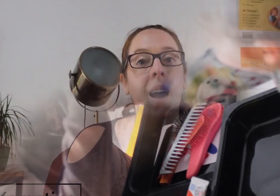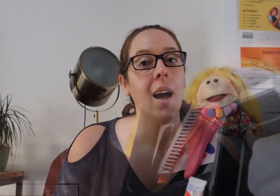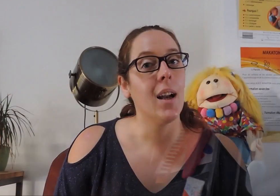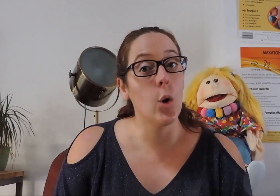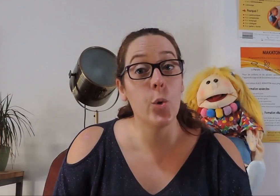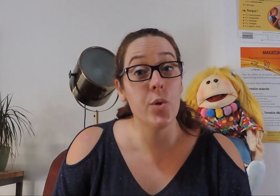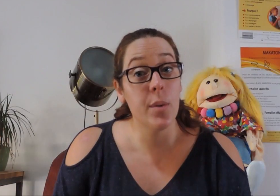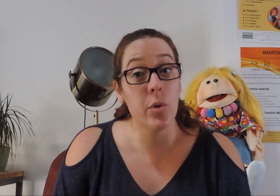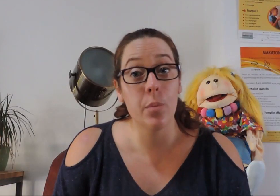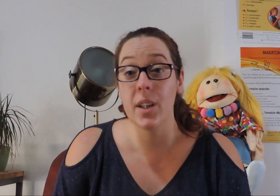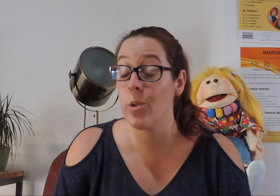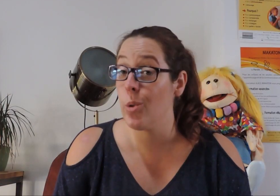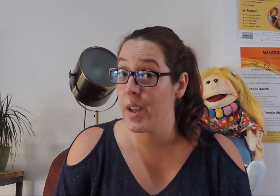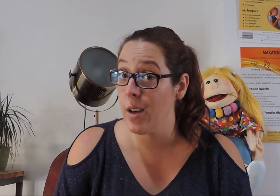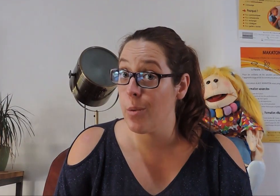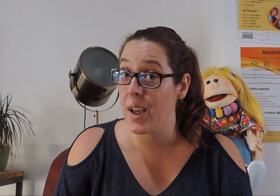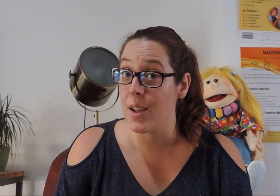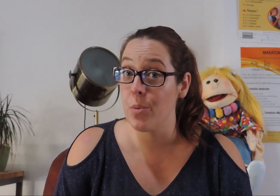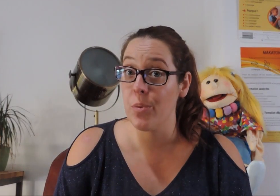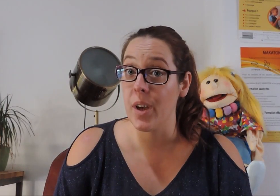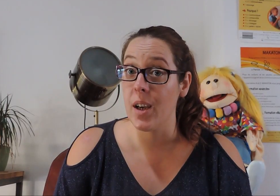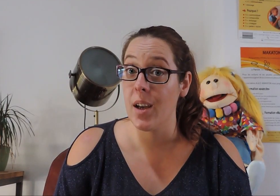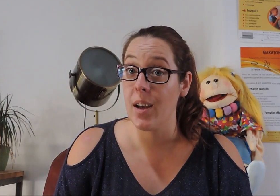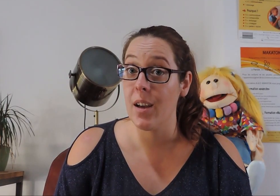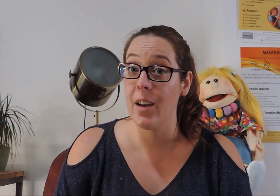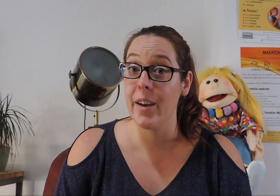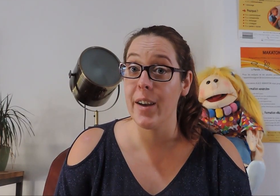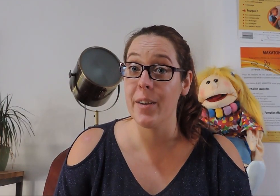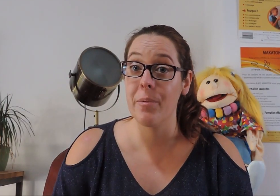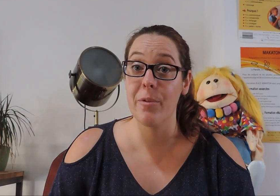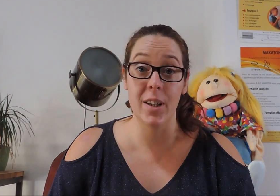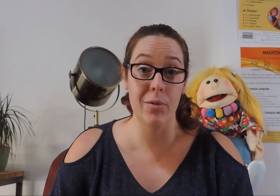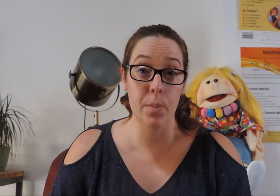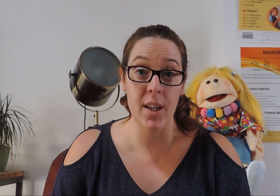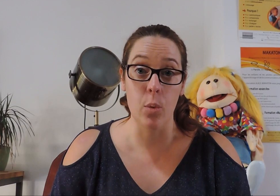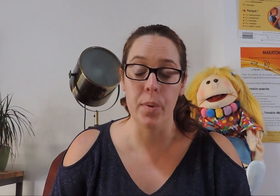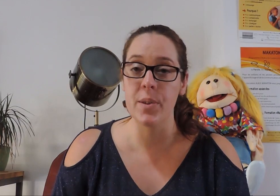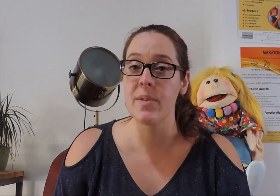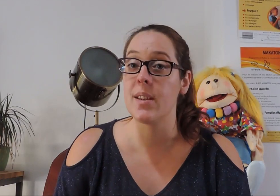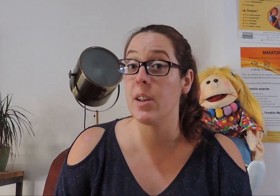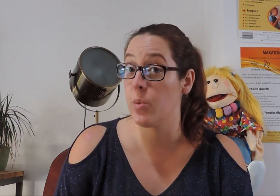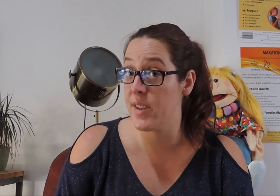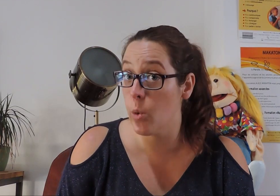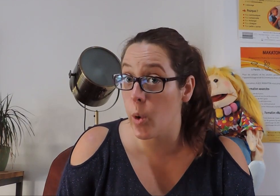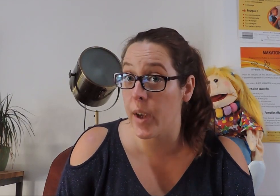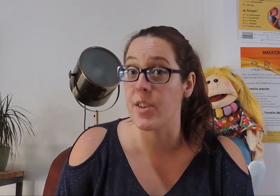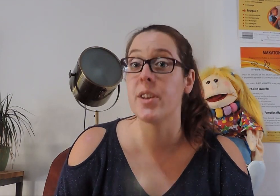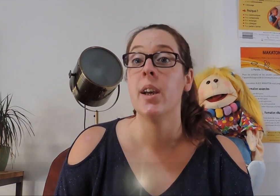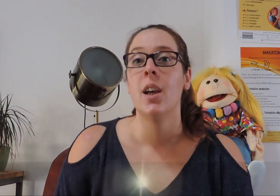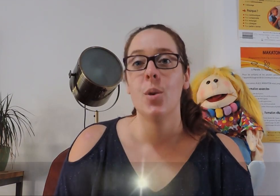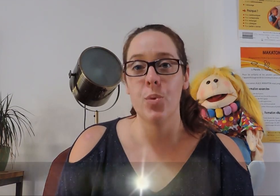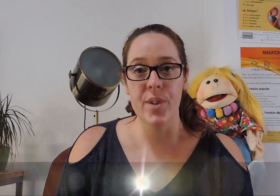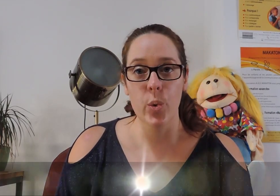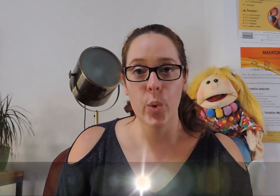alors le deuxième domaine dans lequel le Makaton va développer des compétences ça va être aussi le langage puisque